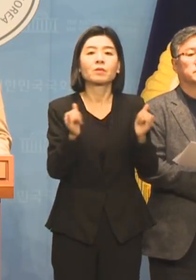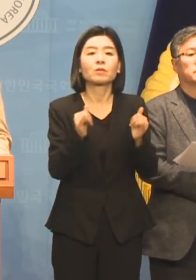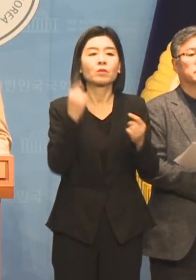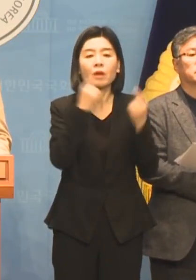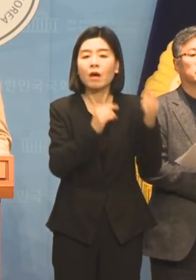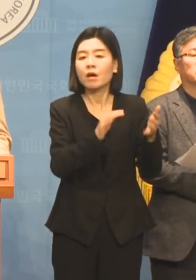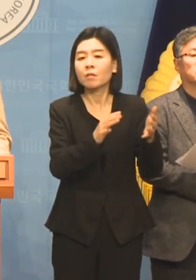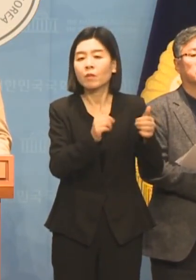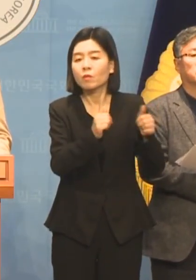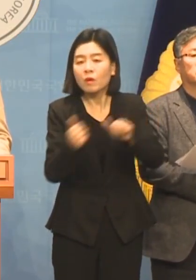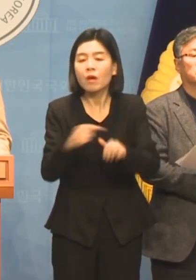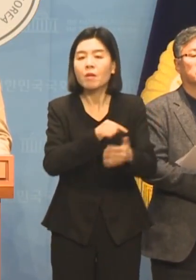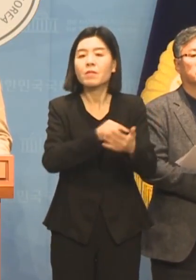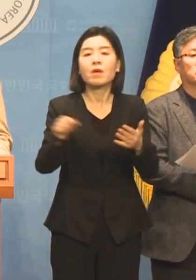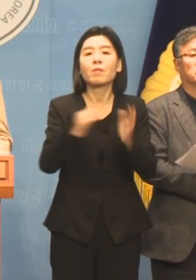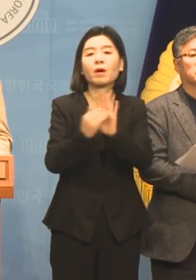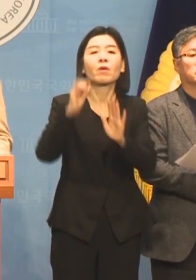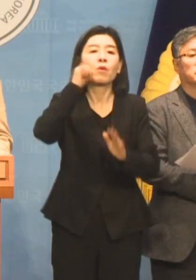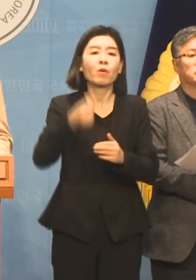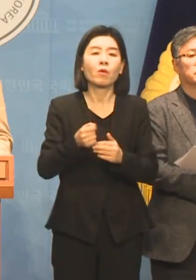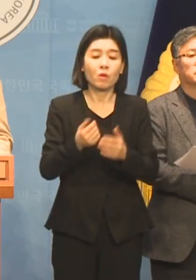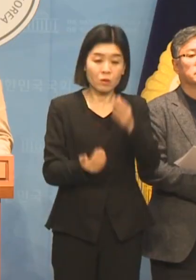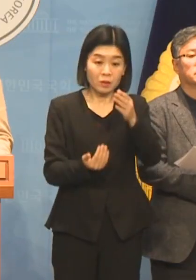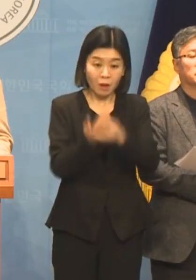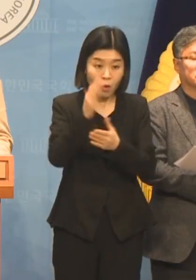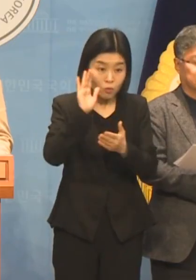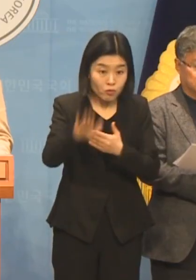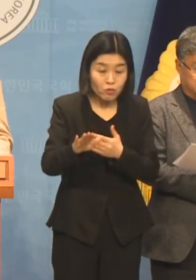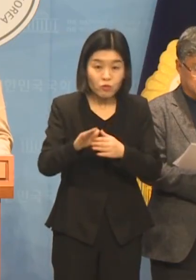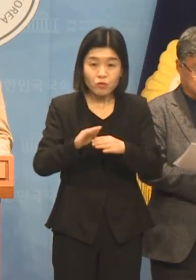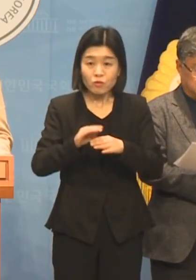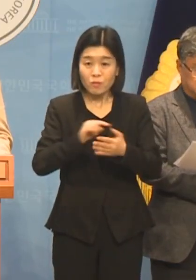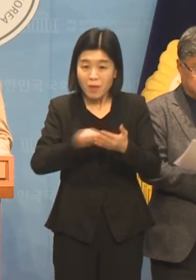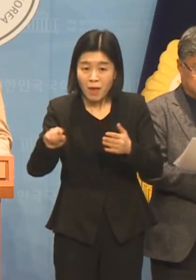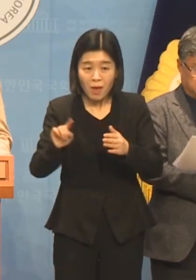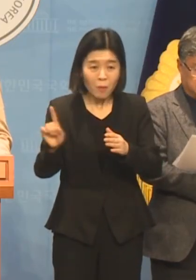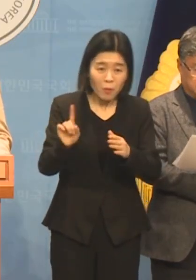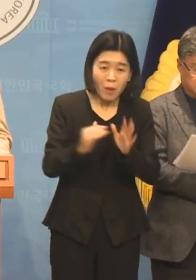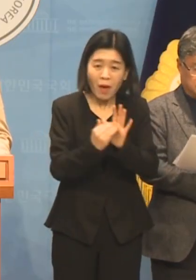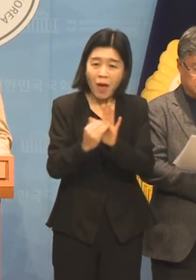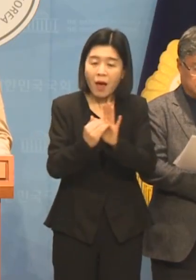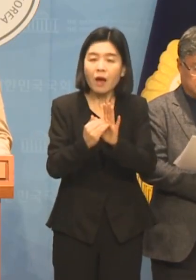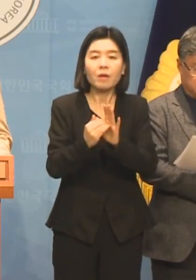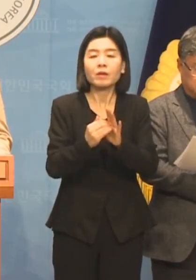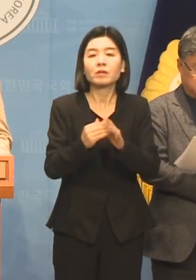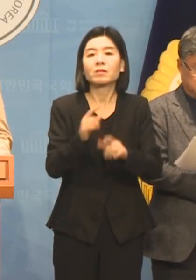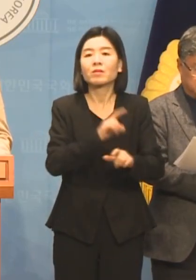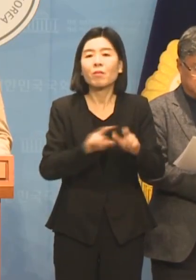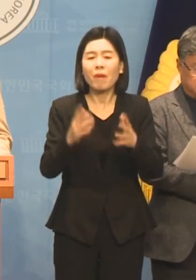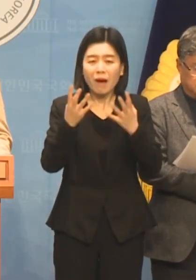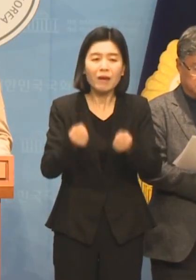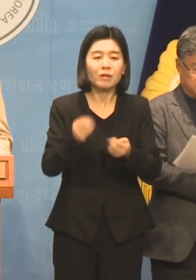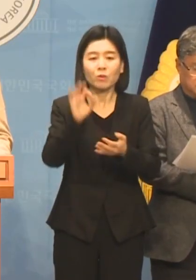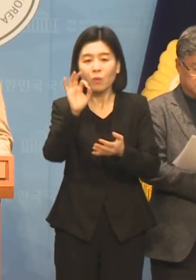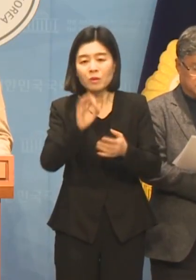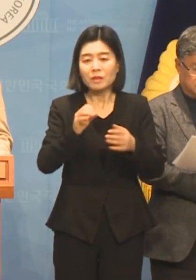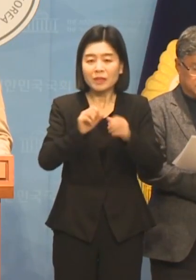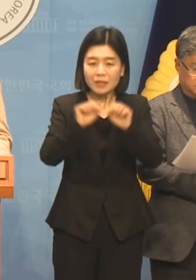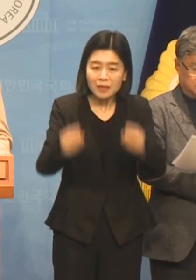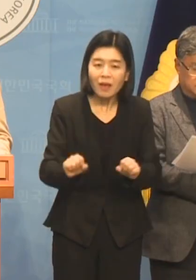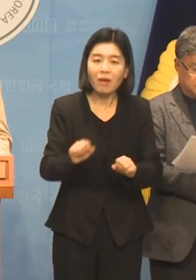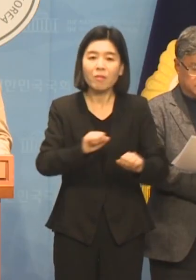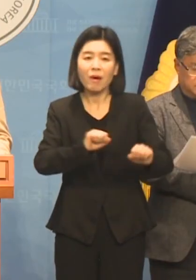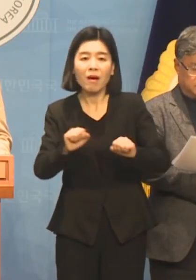일어나고 나서 피해를 막기에는 너무나 많은 인력, 많은 시스템이 필요합니다. 그렇기 때문에